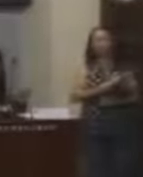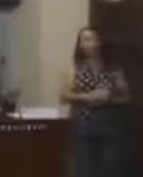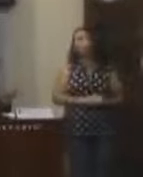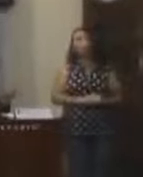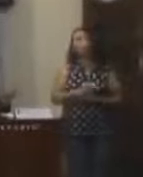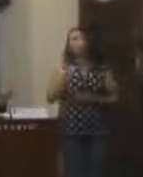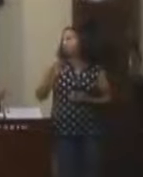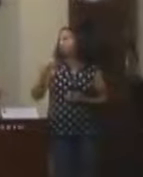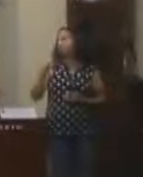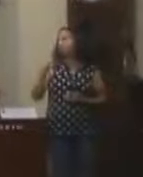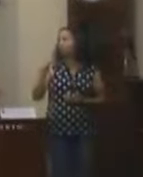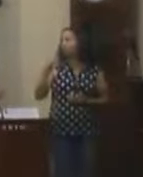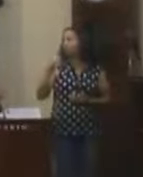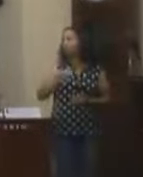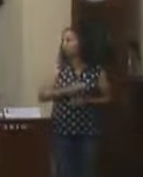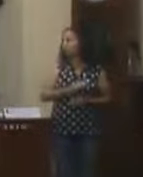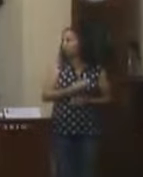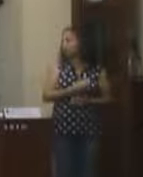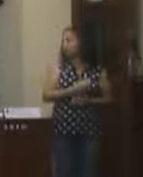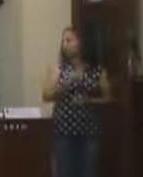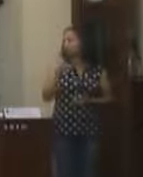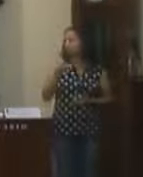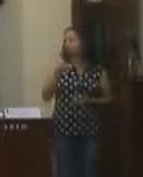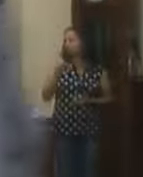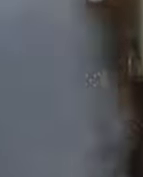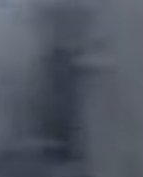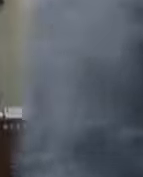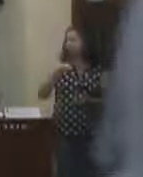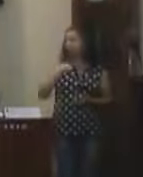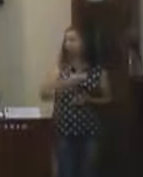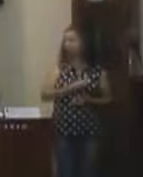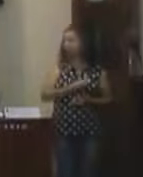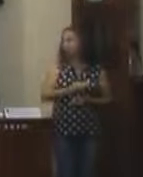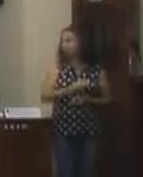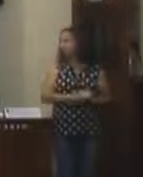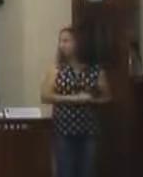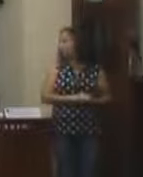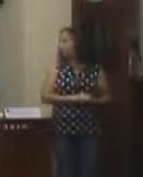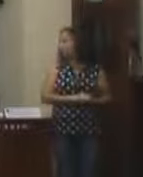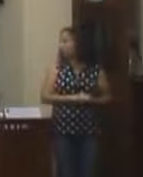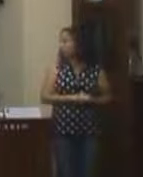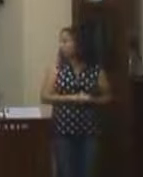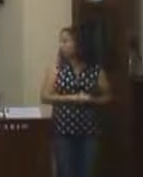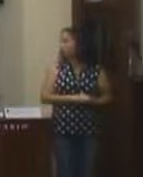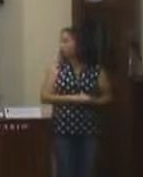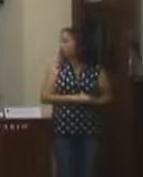Saulo de Tasso, está na casa. Silvio Rogério Furtado, está na casa.